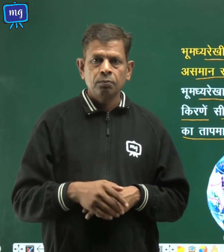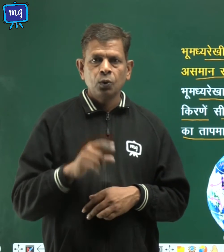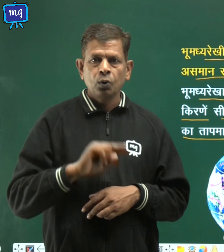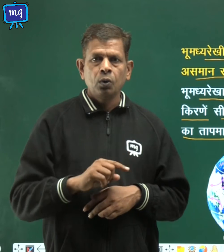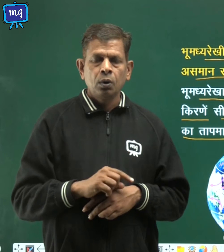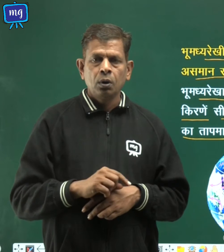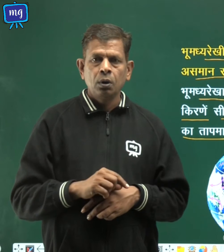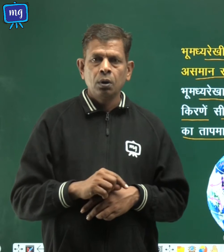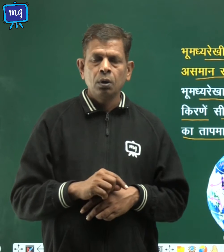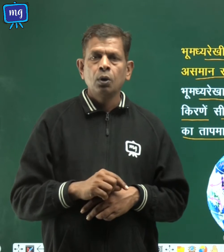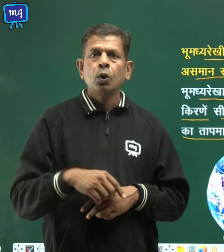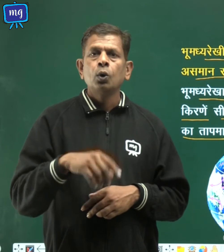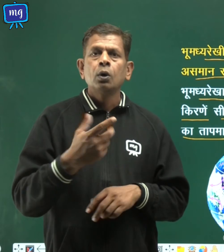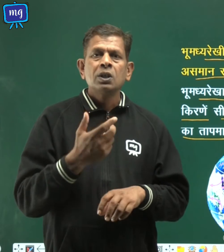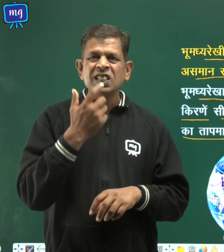तो ध्रुवीय क्षेत्रों से